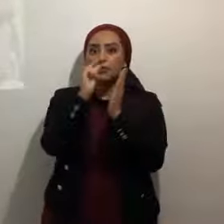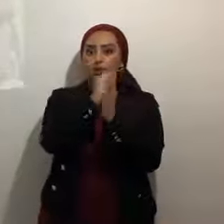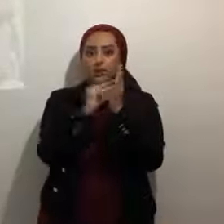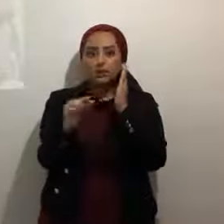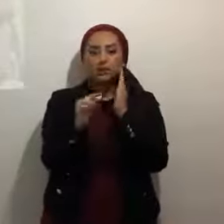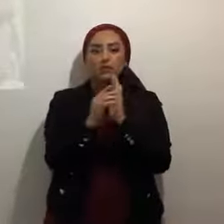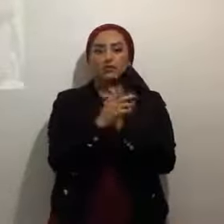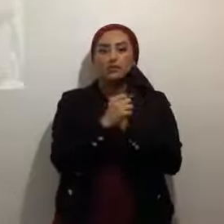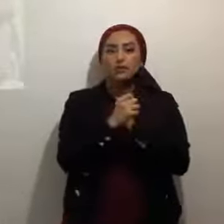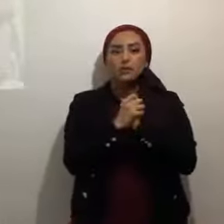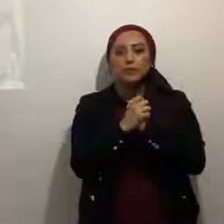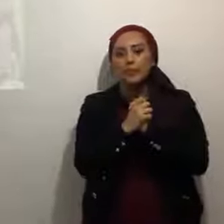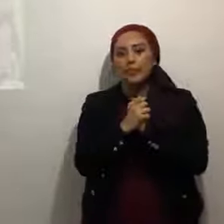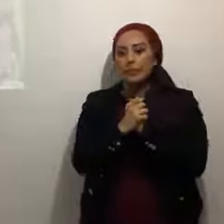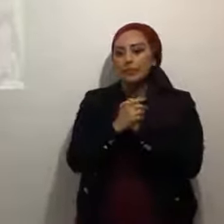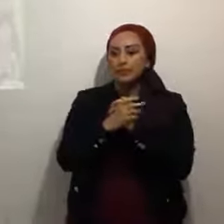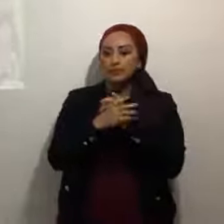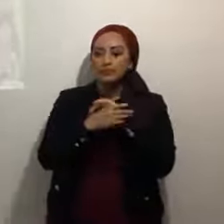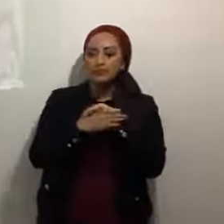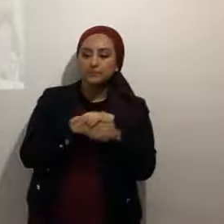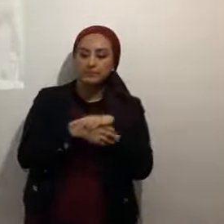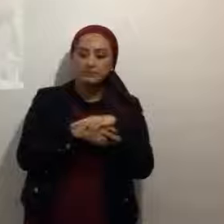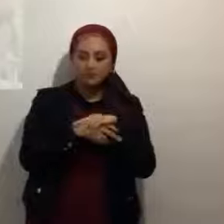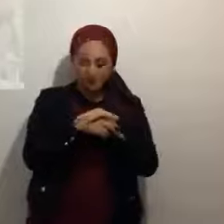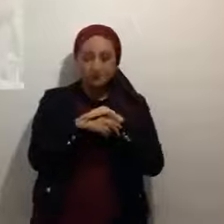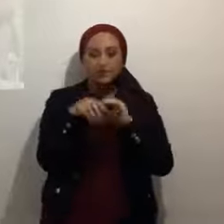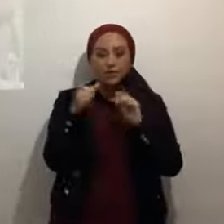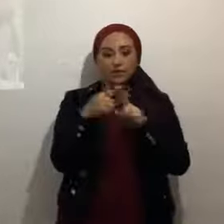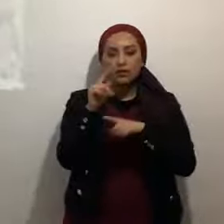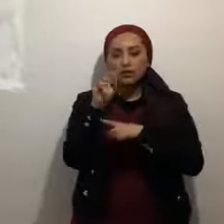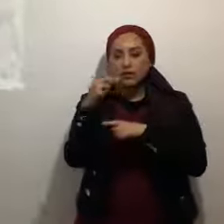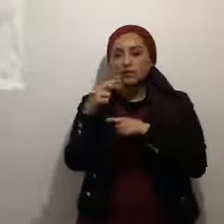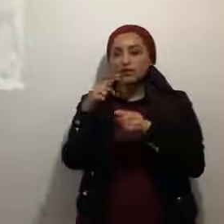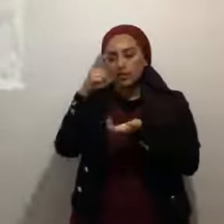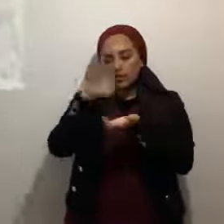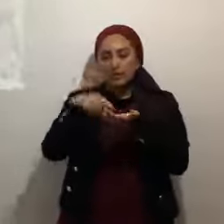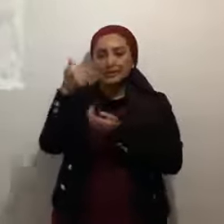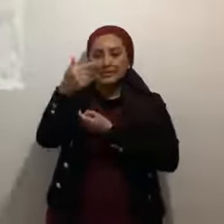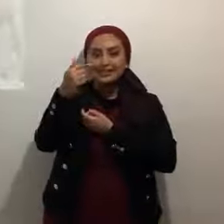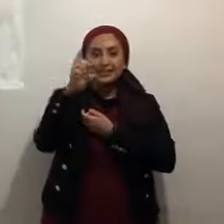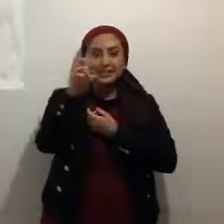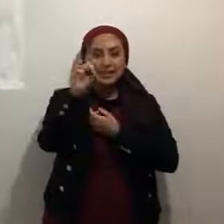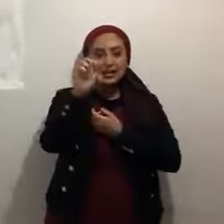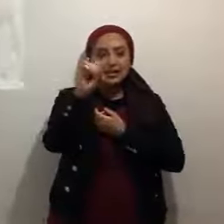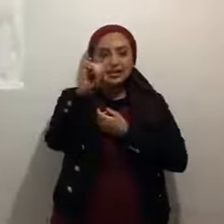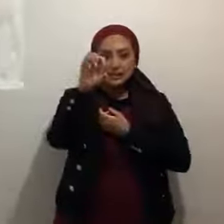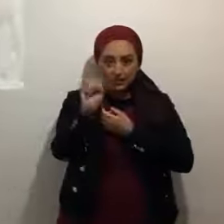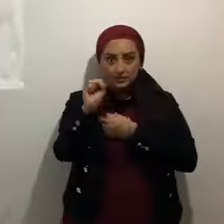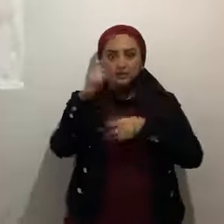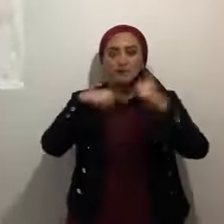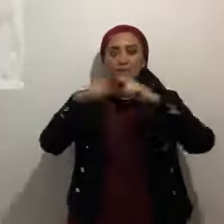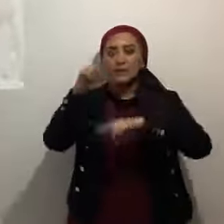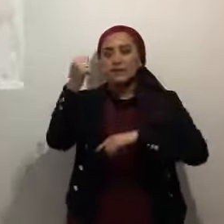Tanaj, de la Biblia, ¿sí?, de la Torah. Vamos a Bereshit, Génesis. Por favor, abran Génesis